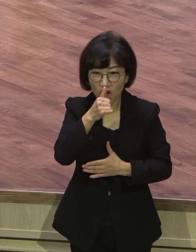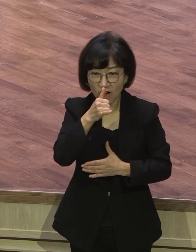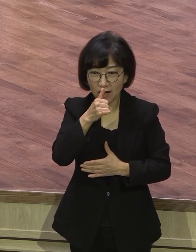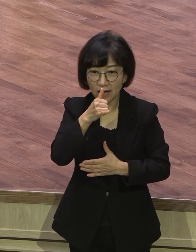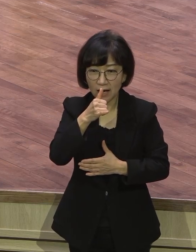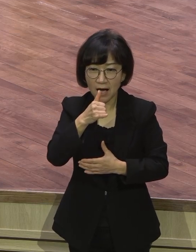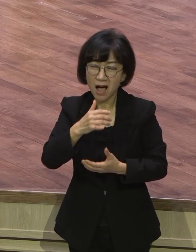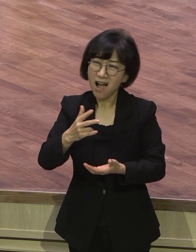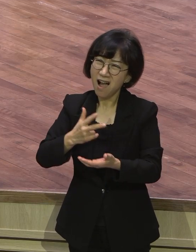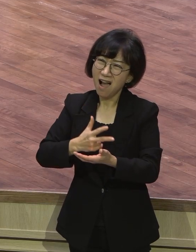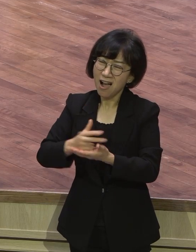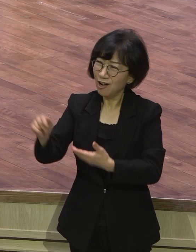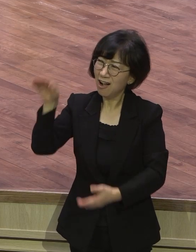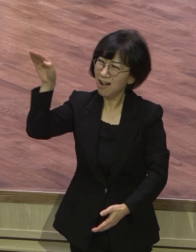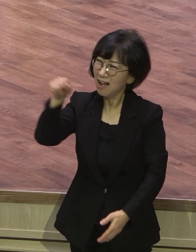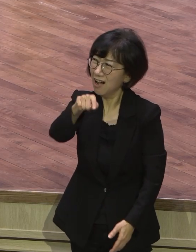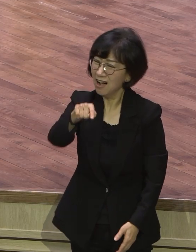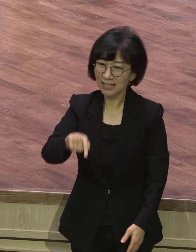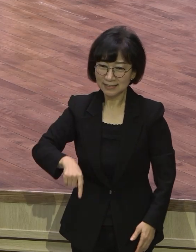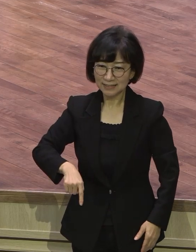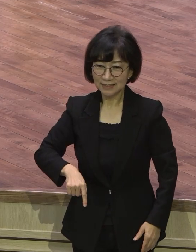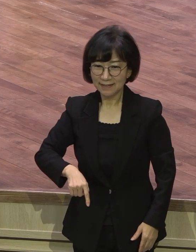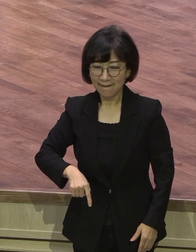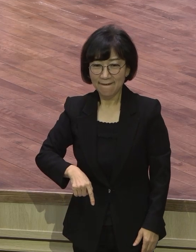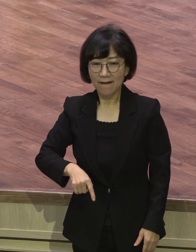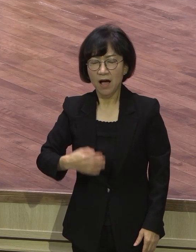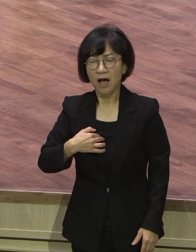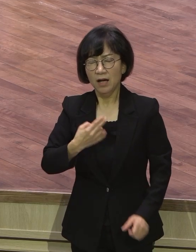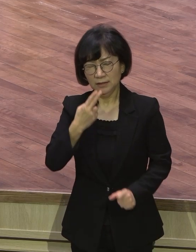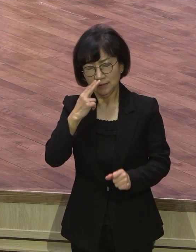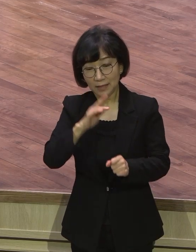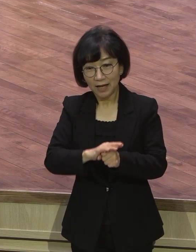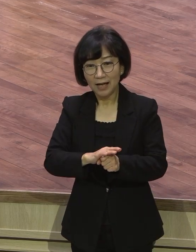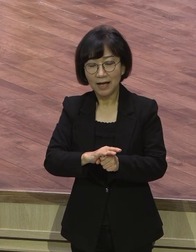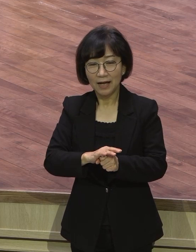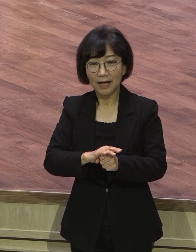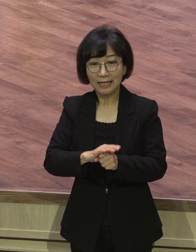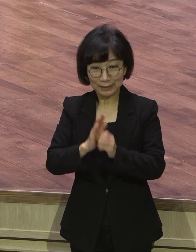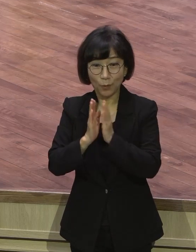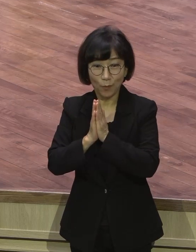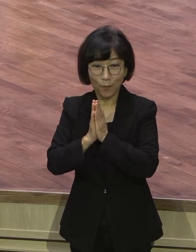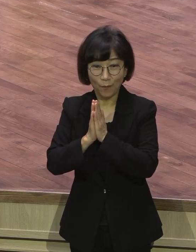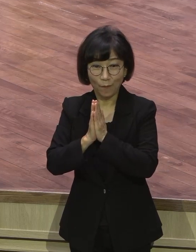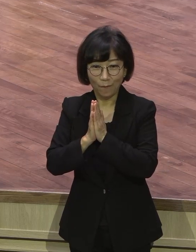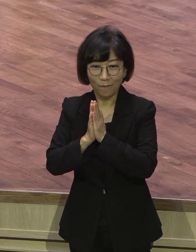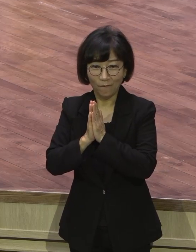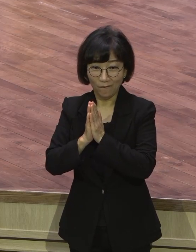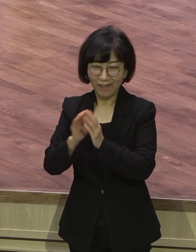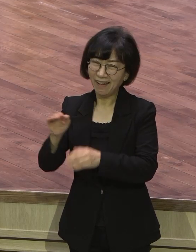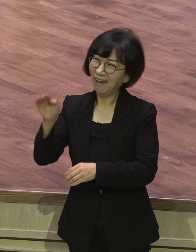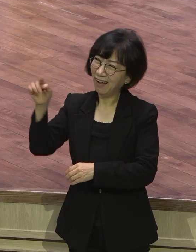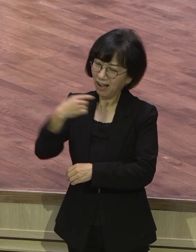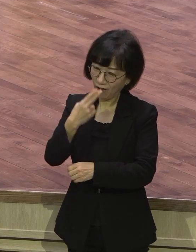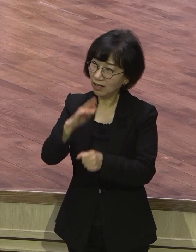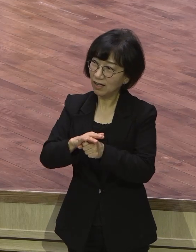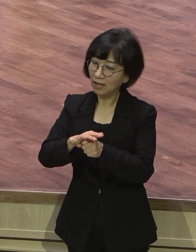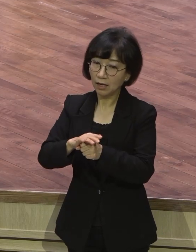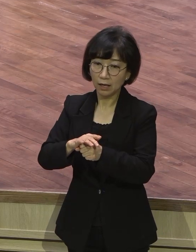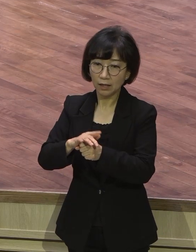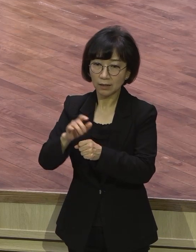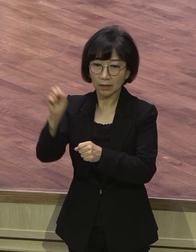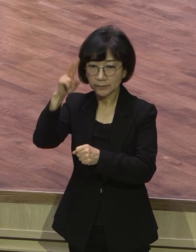인간이 절주십니까? 정말 내가 억울합니다. 이렇게 기도를 하면서 하나님이 제게 뭐라는지 아세요? 네